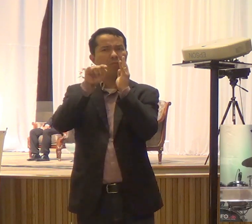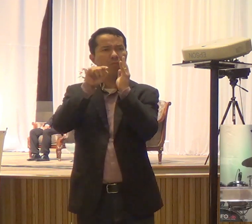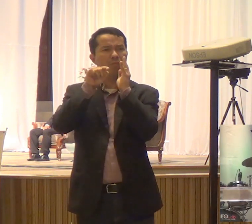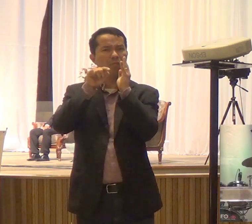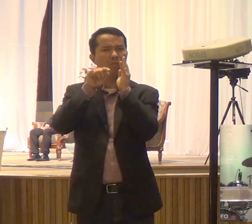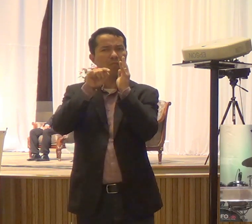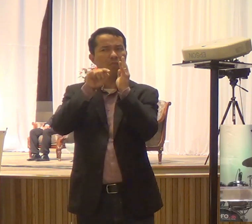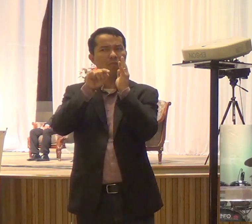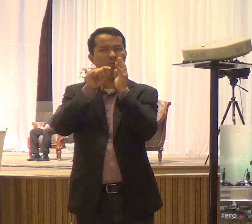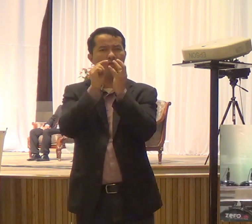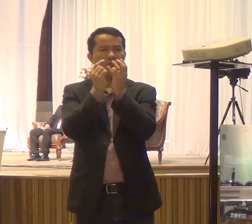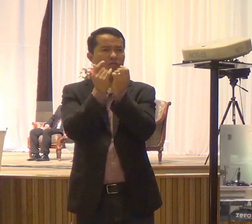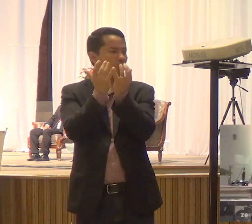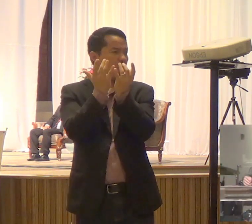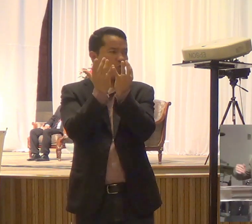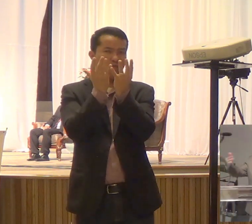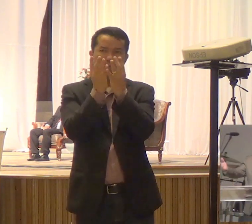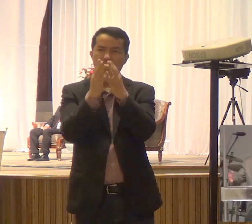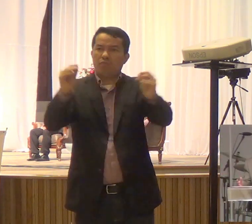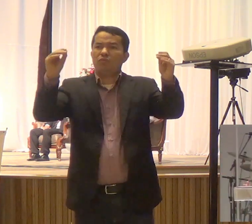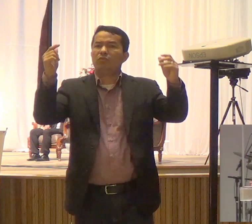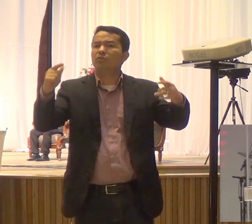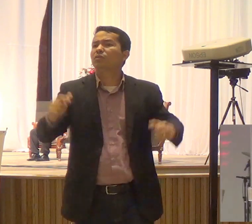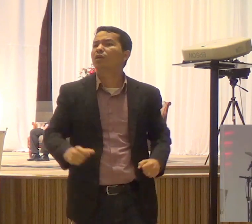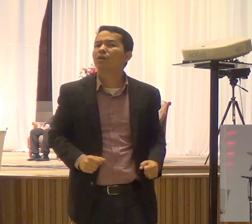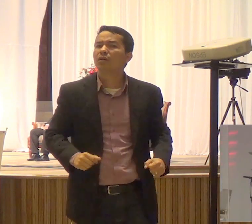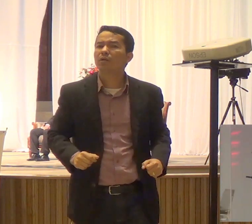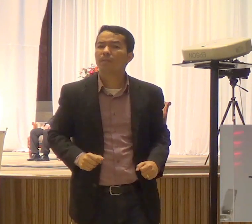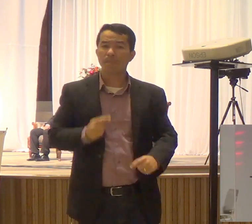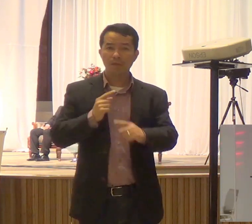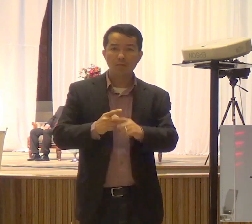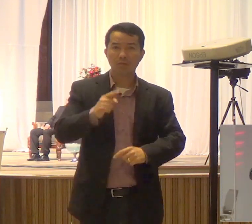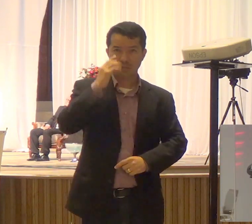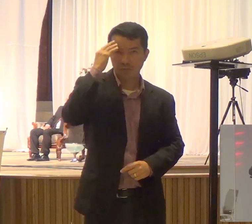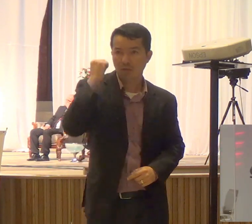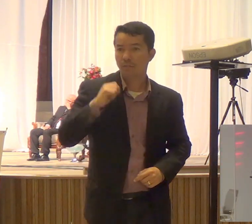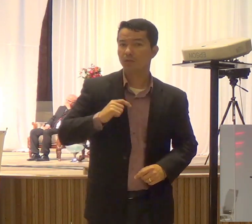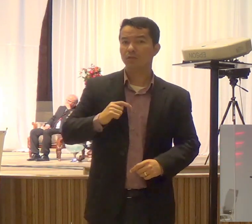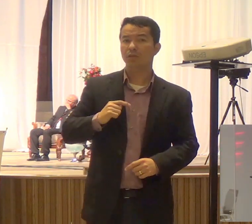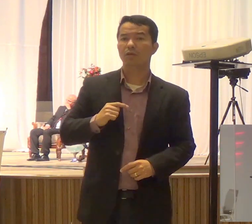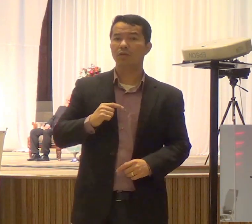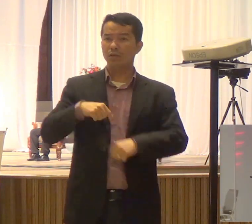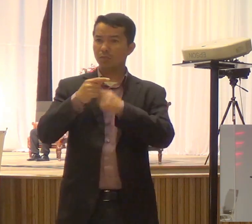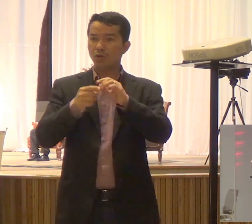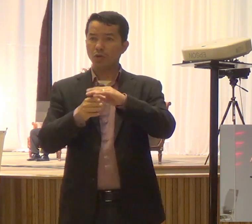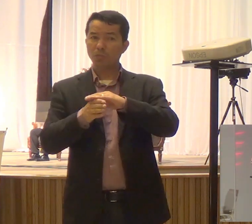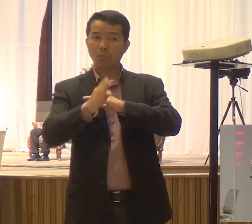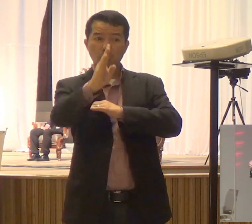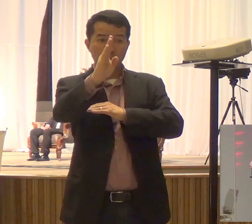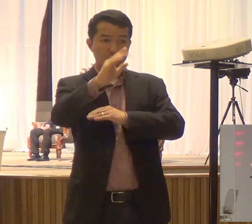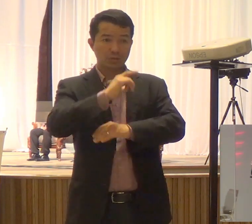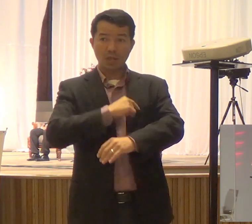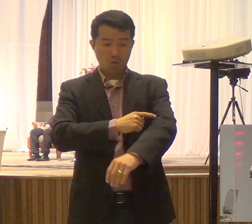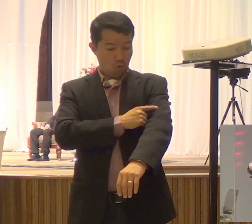E eles não são queimados. E eles saem do outro lado, e a Bíblia é muito clara, dizendo que não tinha nem um pelinho da